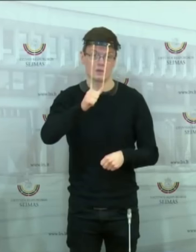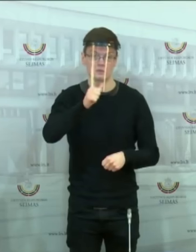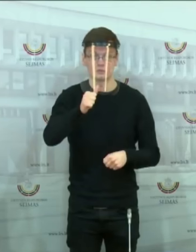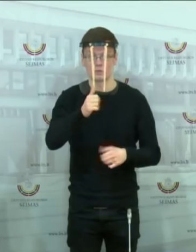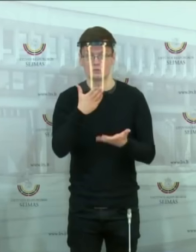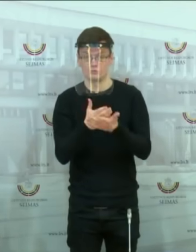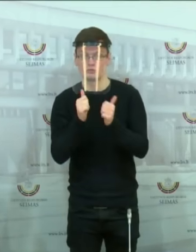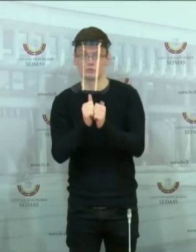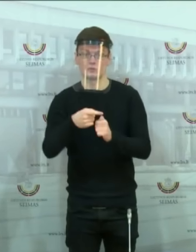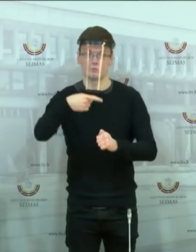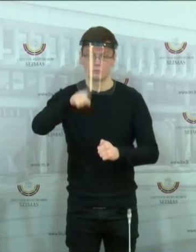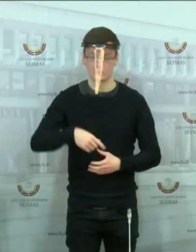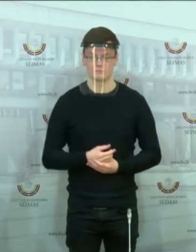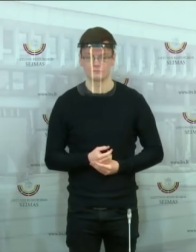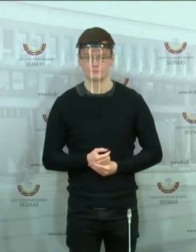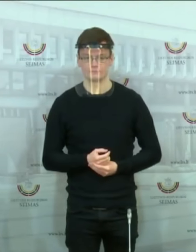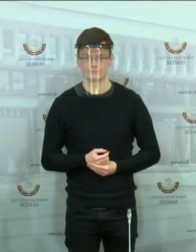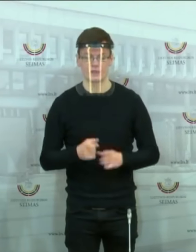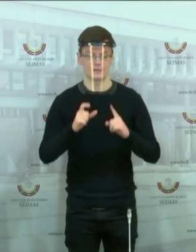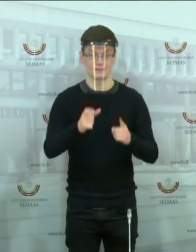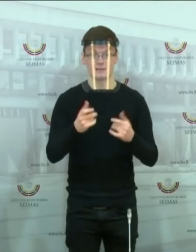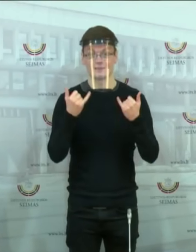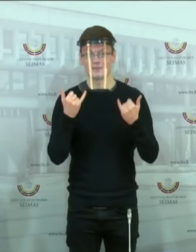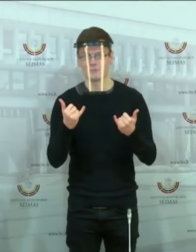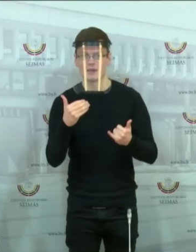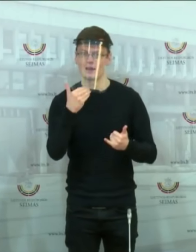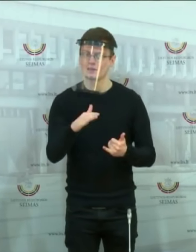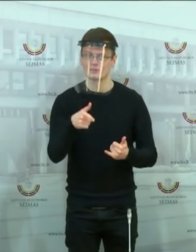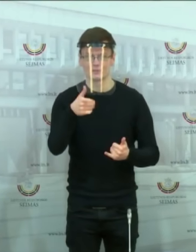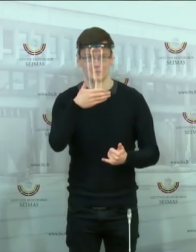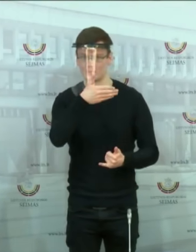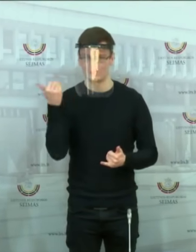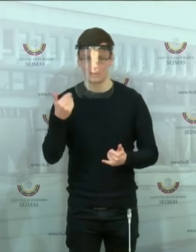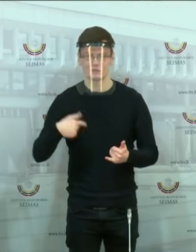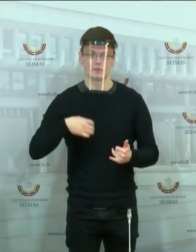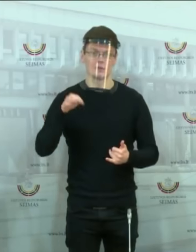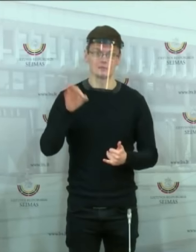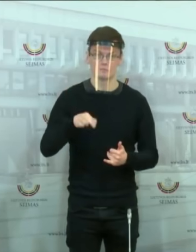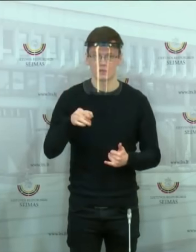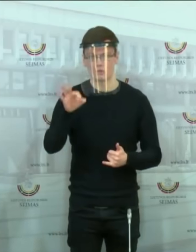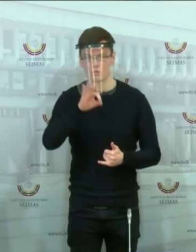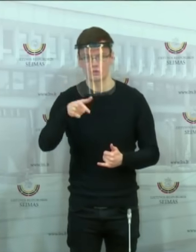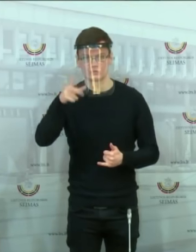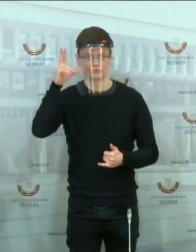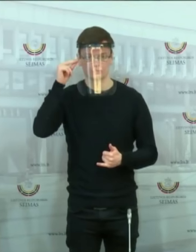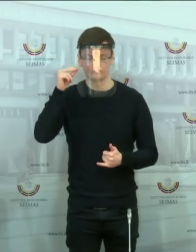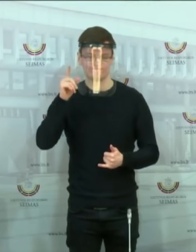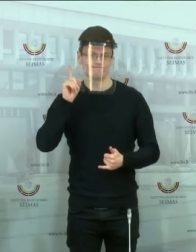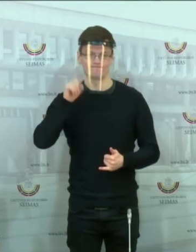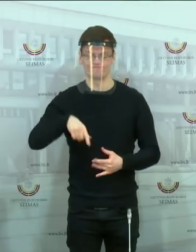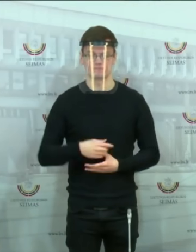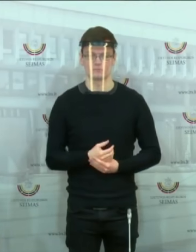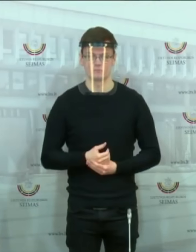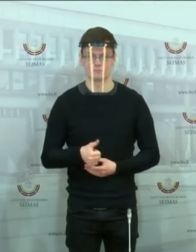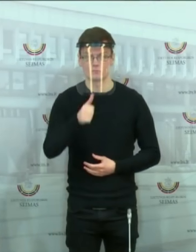Ne, kol kas tikrai jinai nėra aiški ir aš nedrįščiau spėlioti apie tokią galimą datą. Net jeigu ir norėtumėm